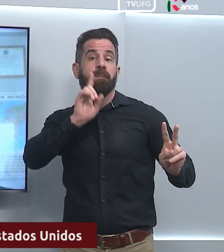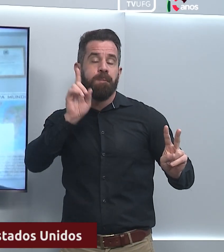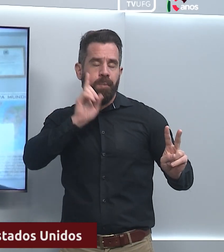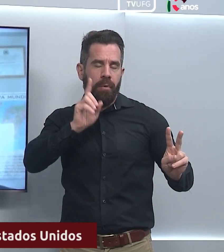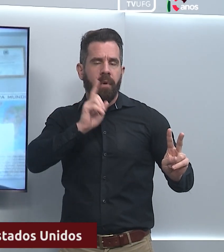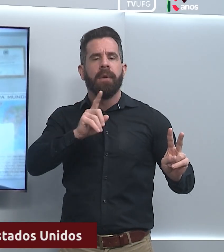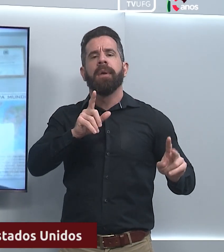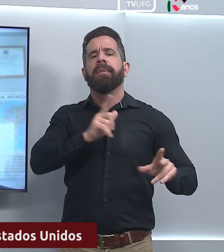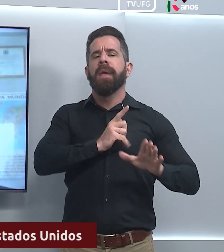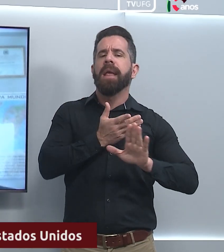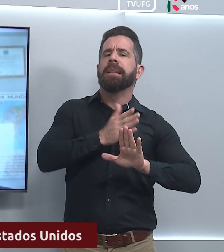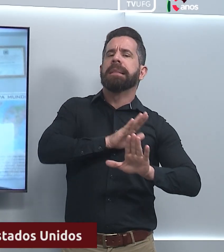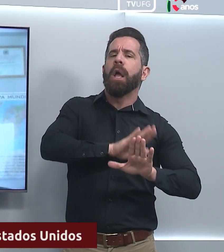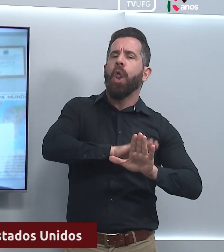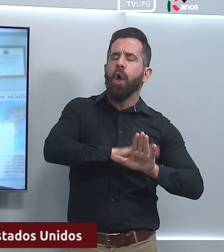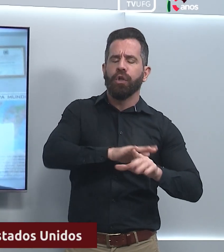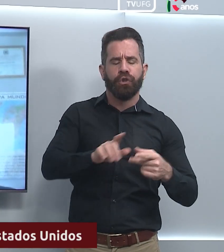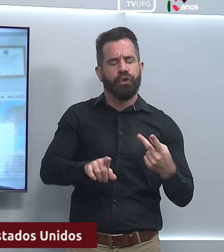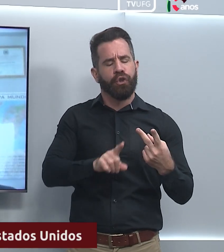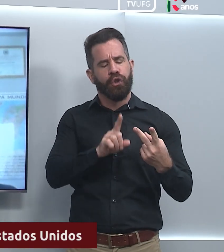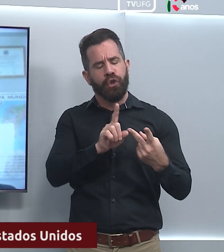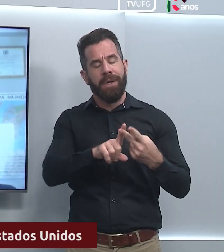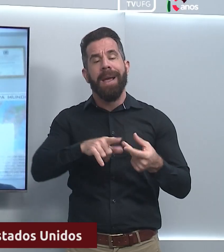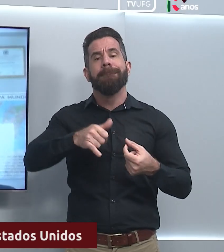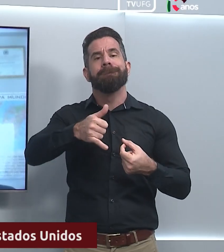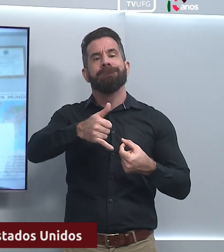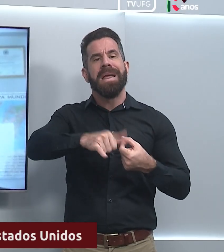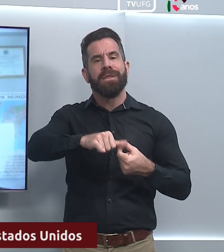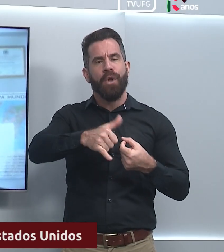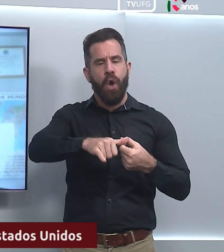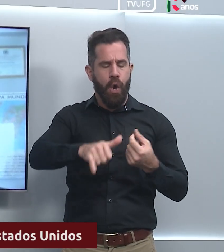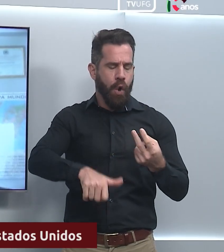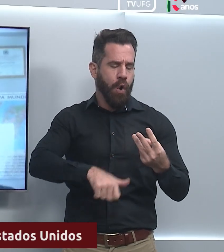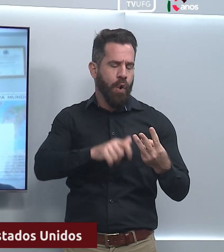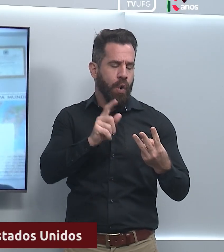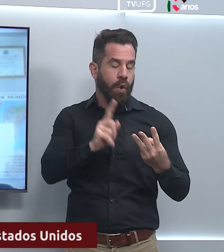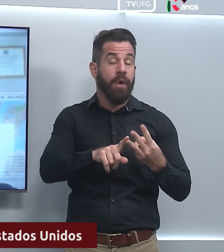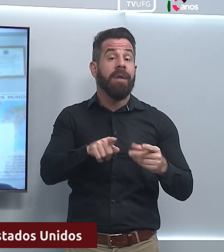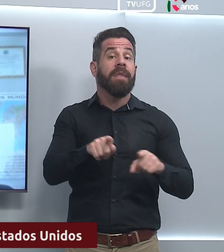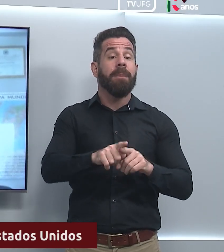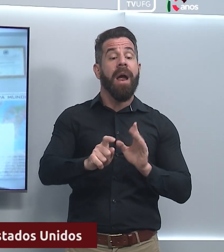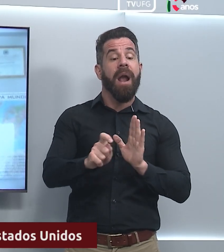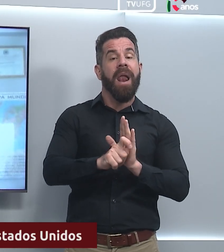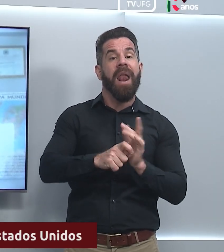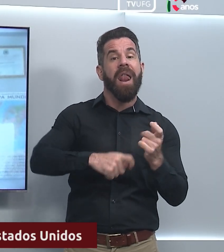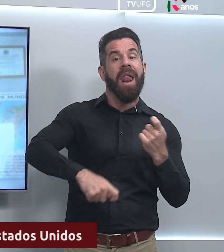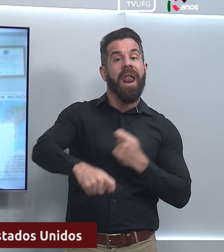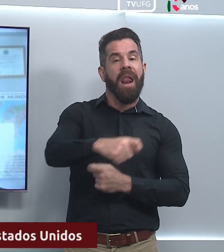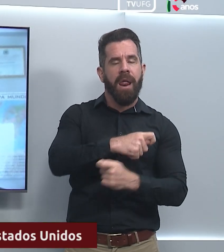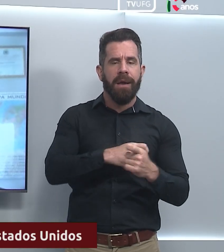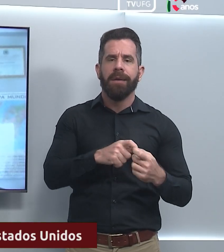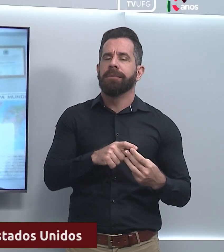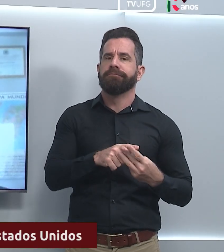petróleo e o narcotráfico têm marcado essa narrativa.